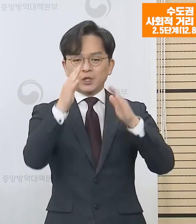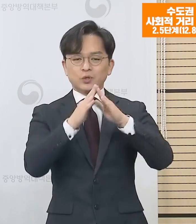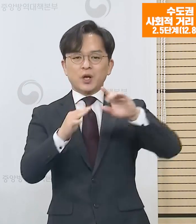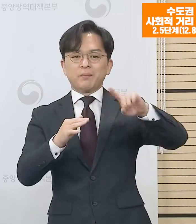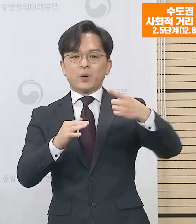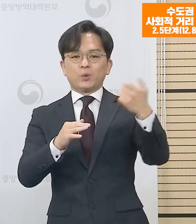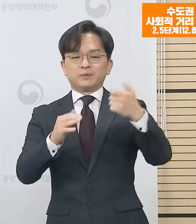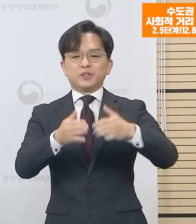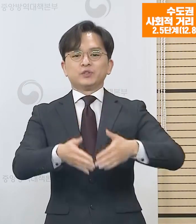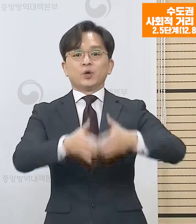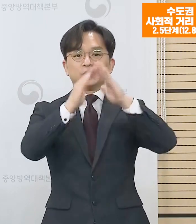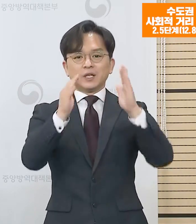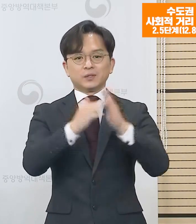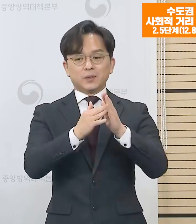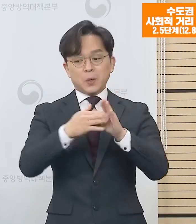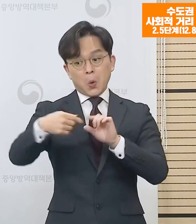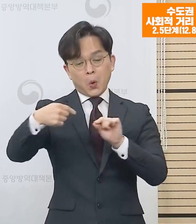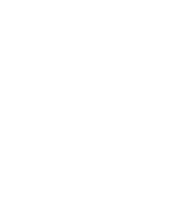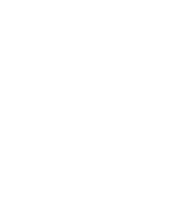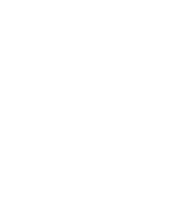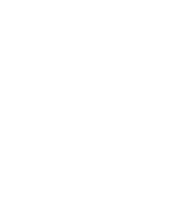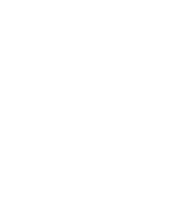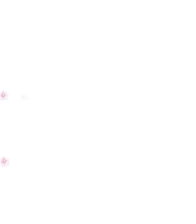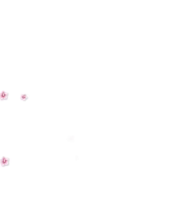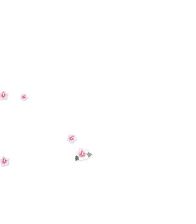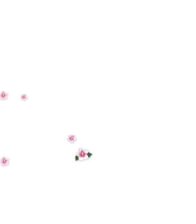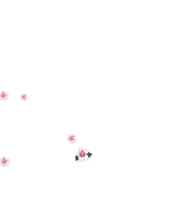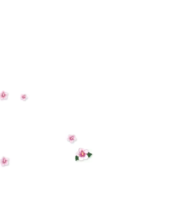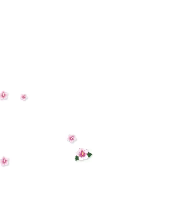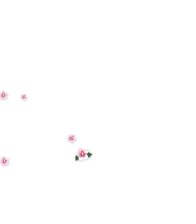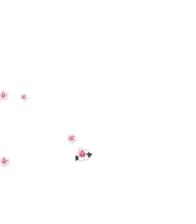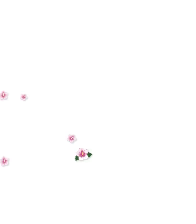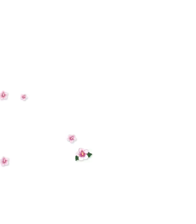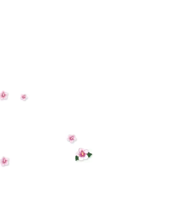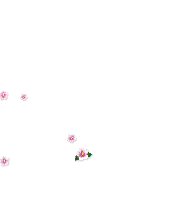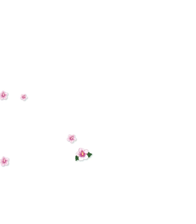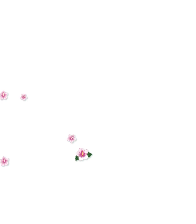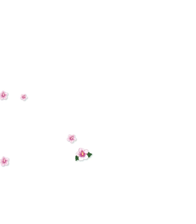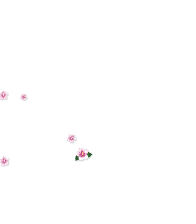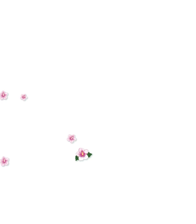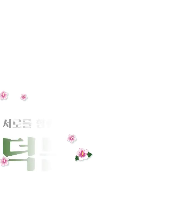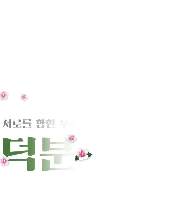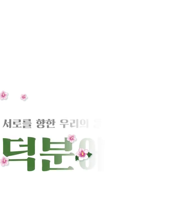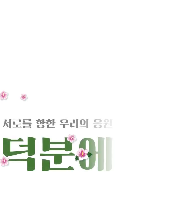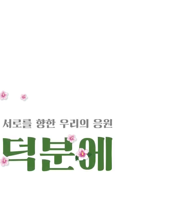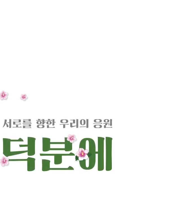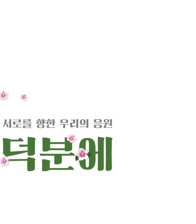것을 거듭 당부를 드립니다.